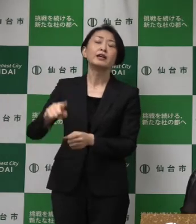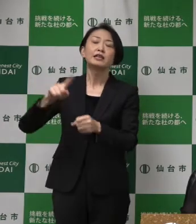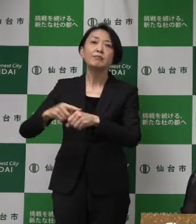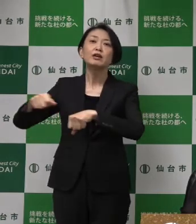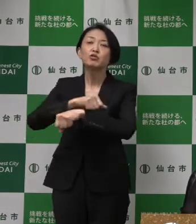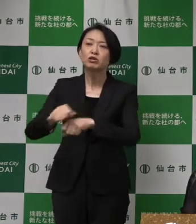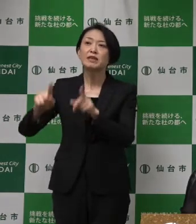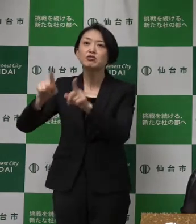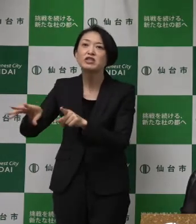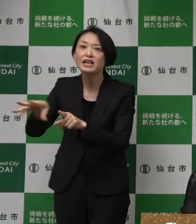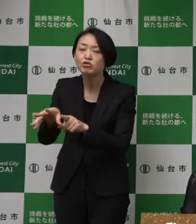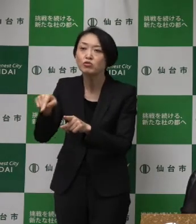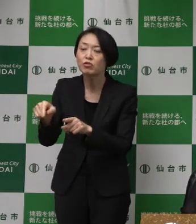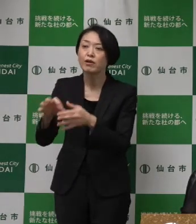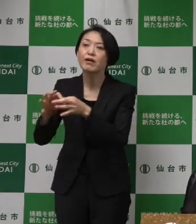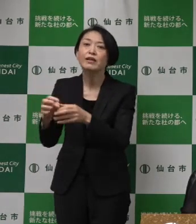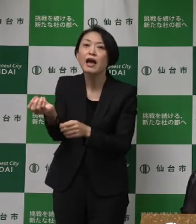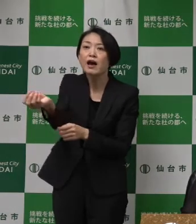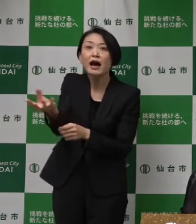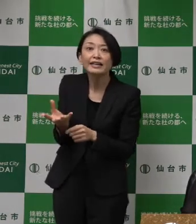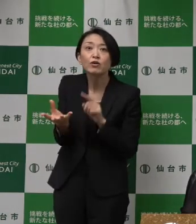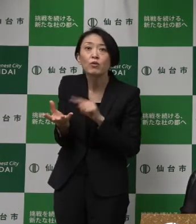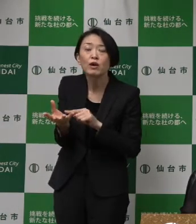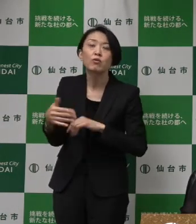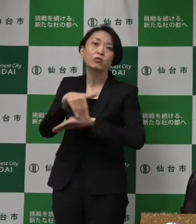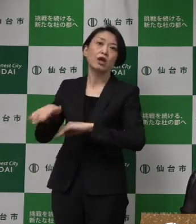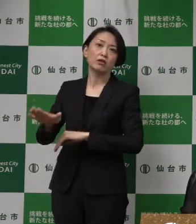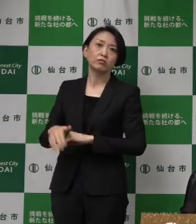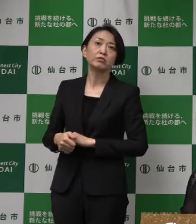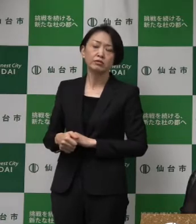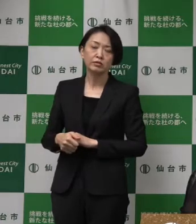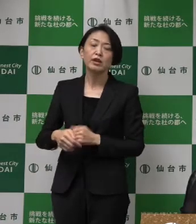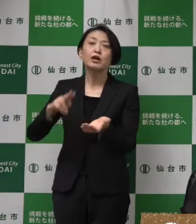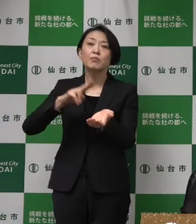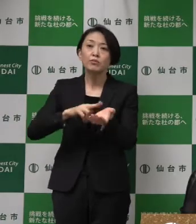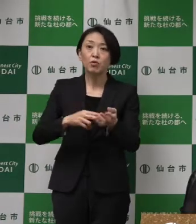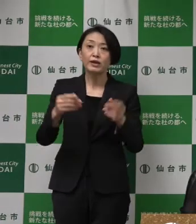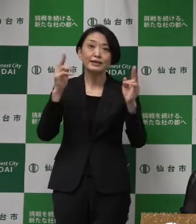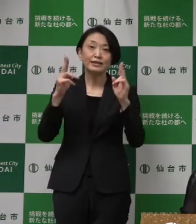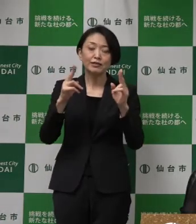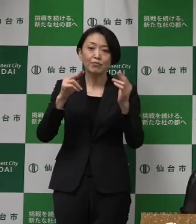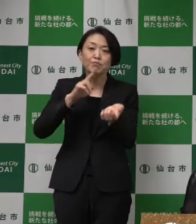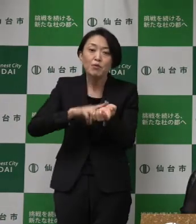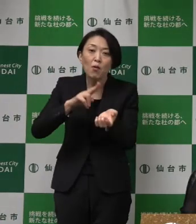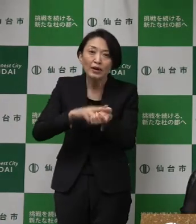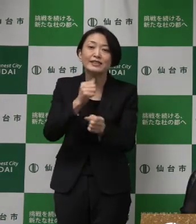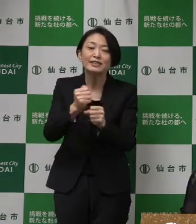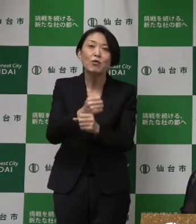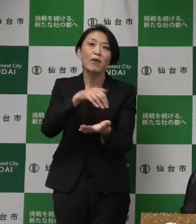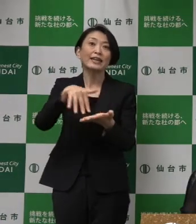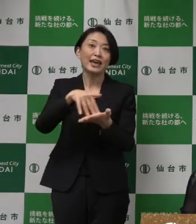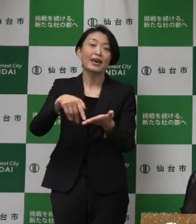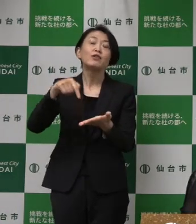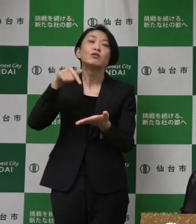借り入れを追加しています。また病院事業会計におきましては新型コロナウイルス感染症